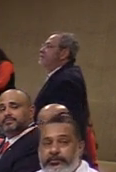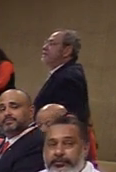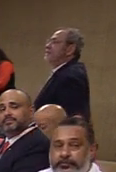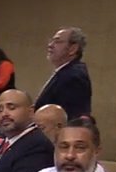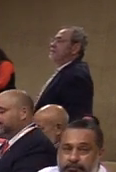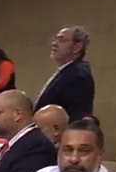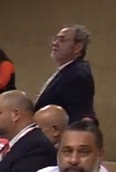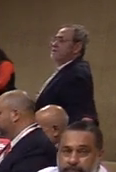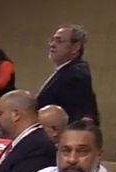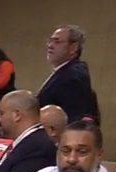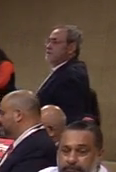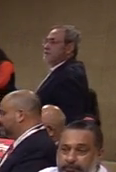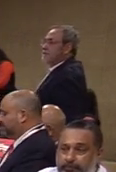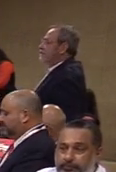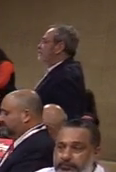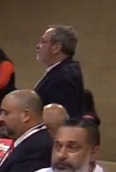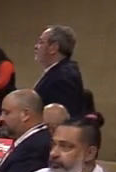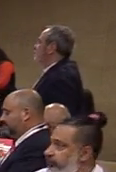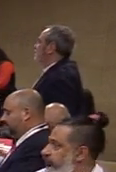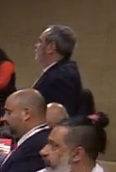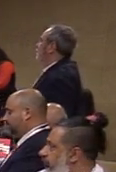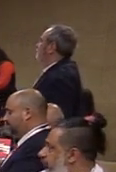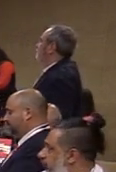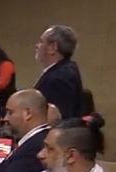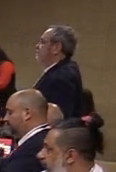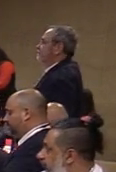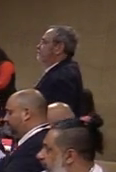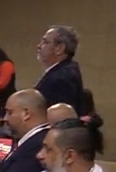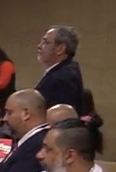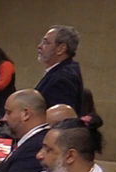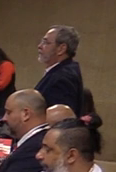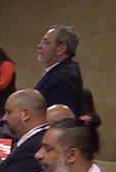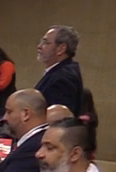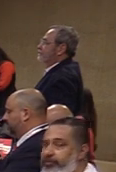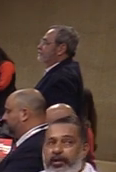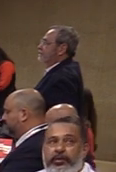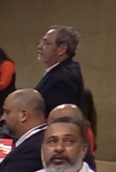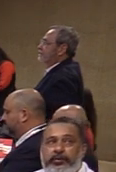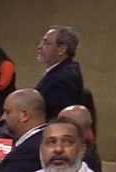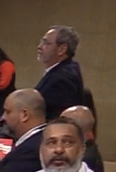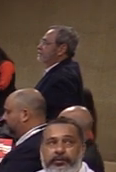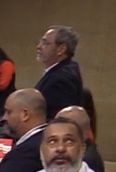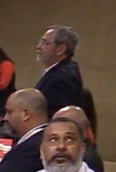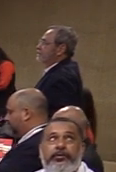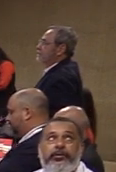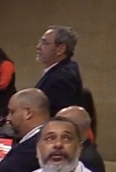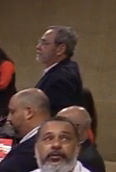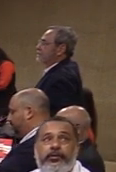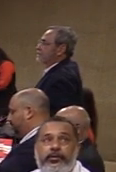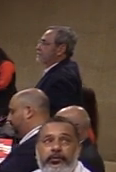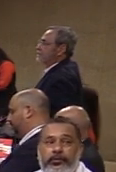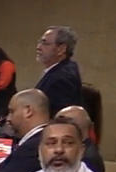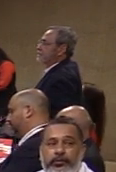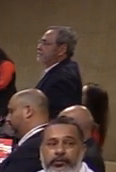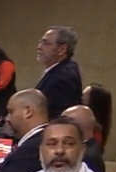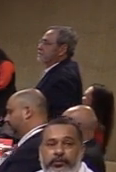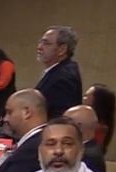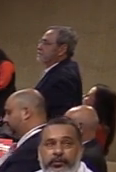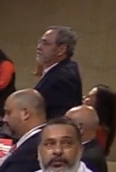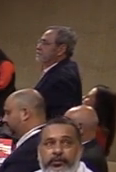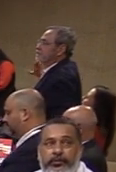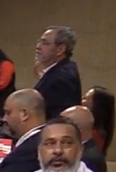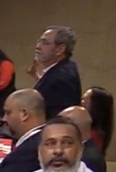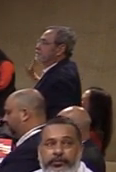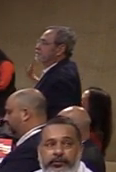as prefeituras participem disso. Aliás, é preciso até encontrar um jeito de dar um papel